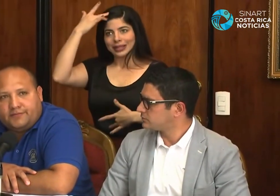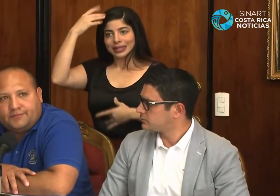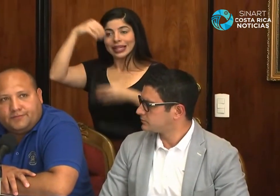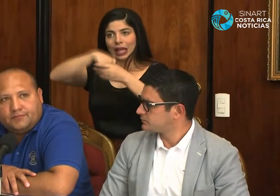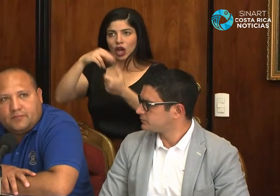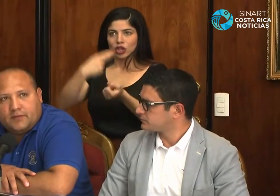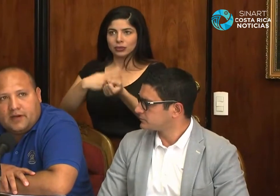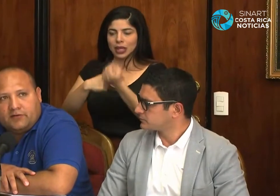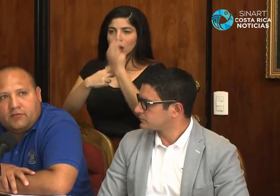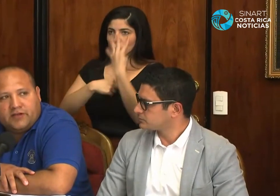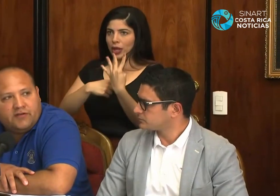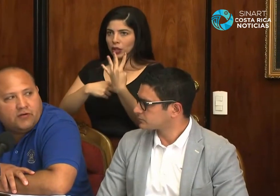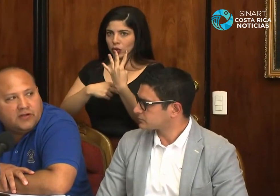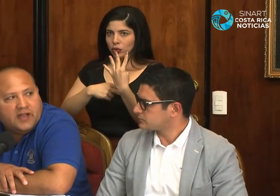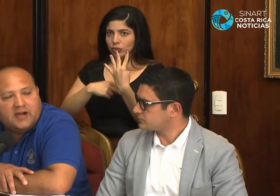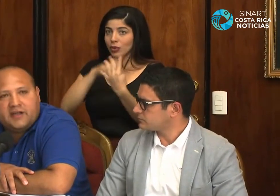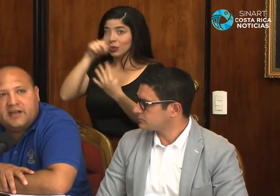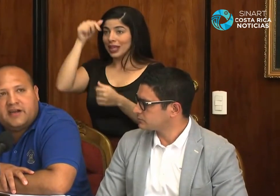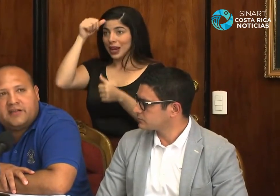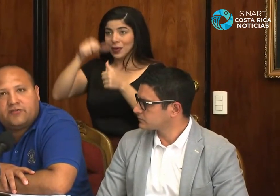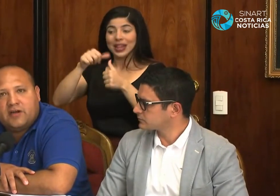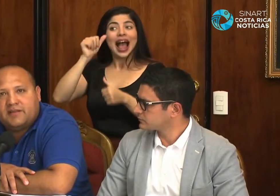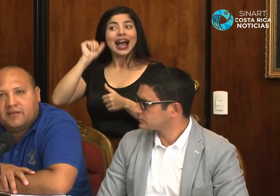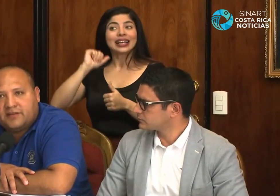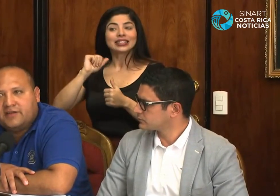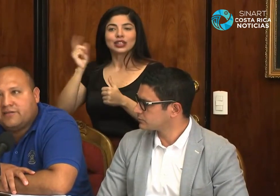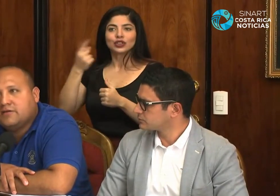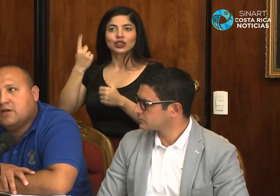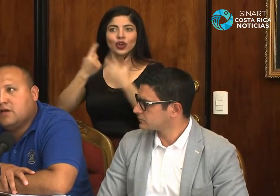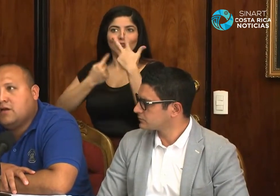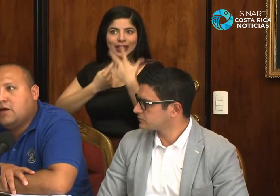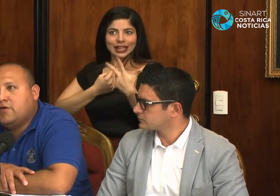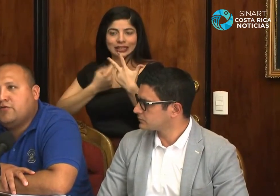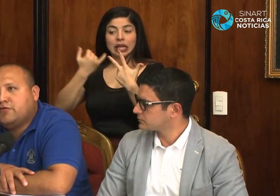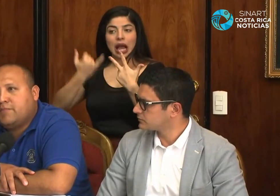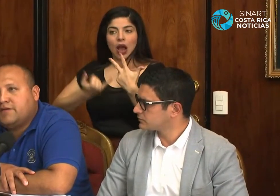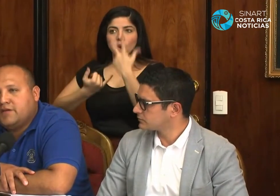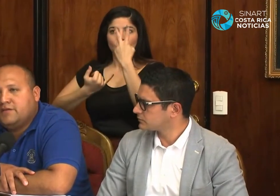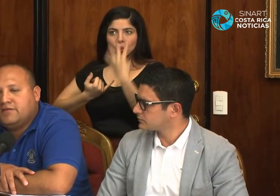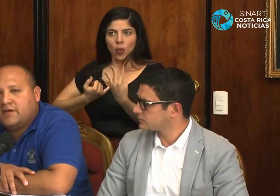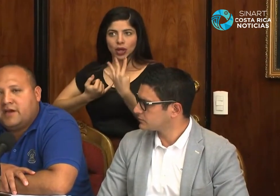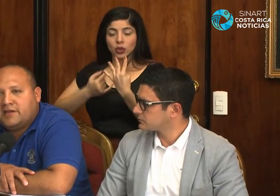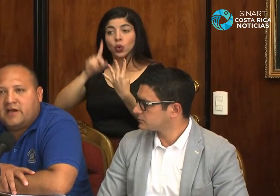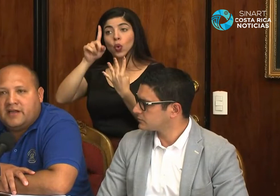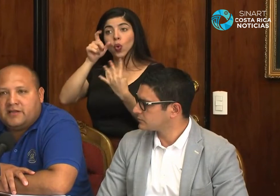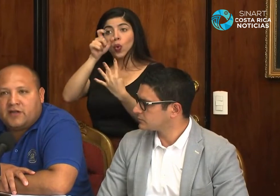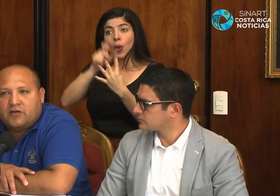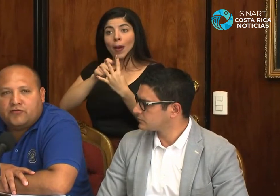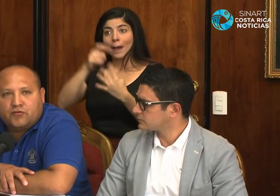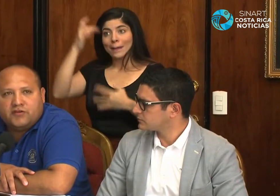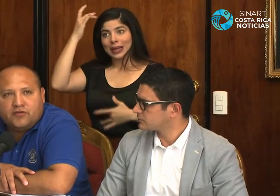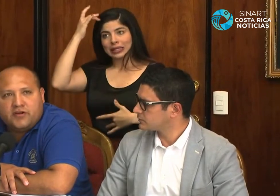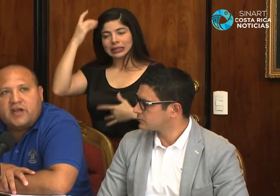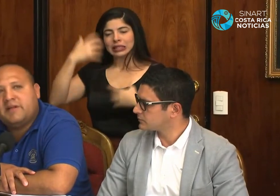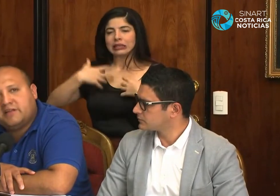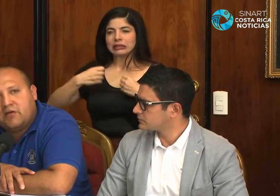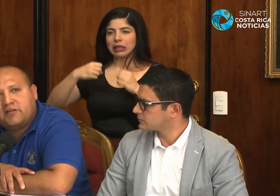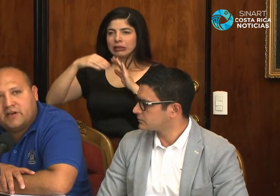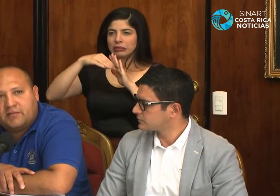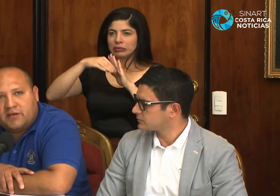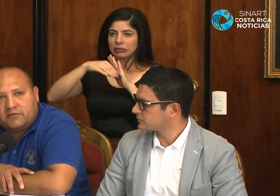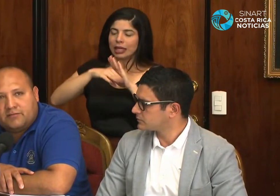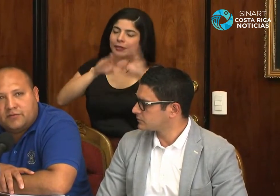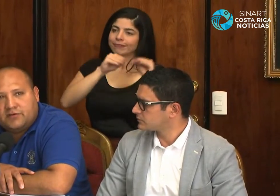hospitalizados. Como ustedes recordarán, el día de ayer eran solamente 3. Hay uno de los pacientes que ha deteriorado su condición y ha